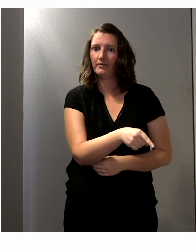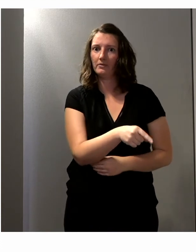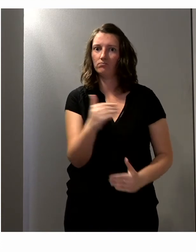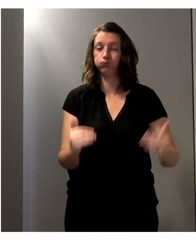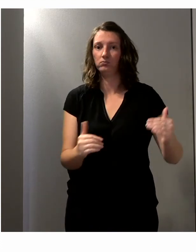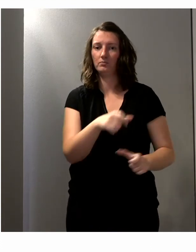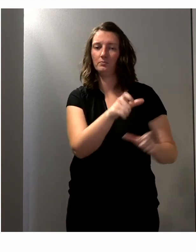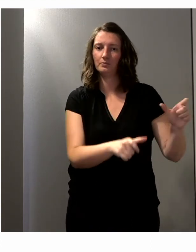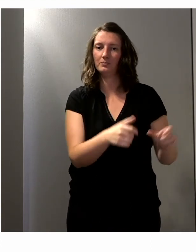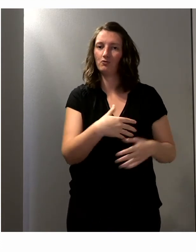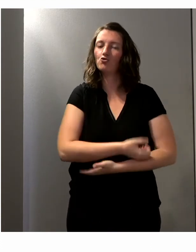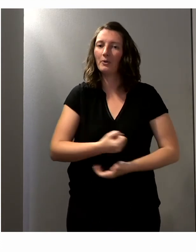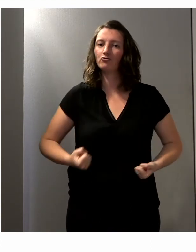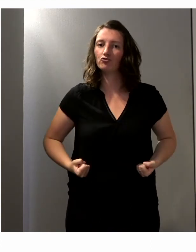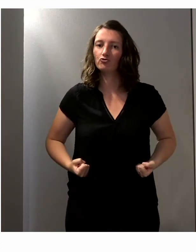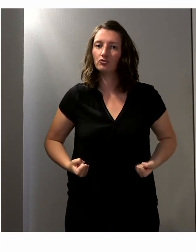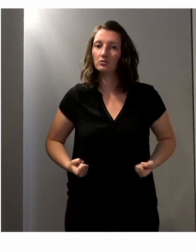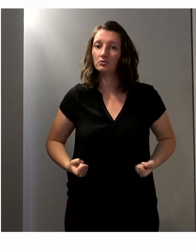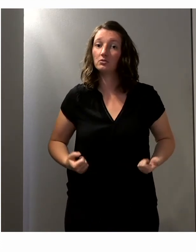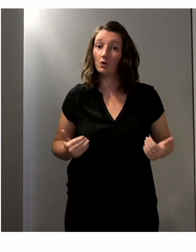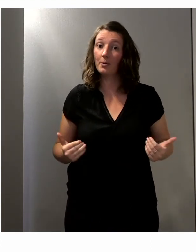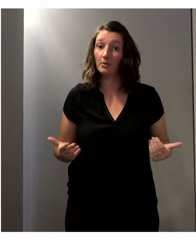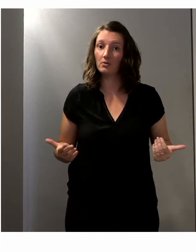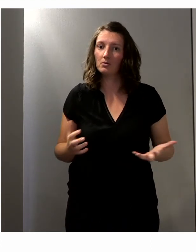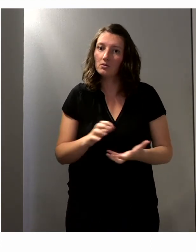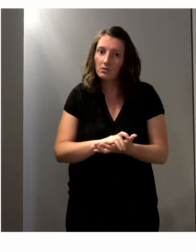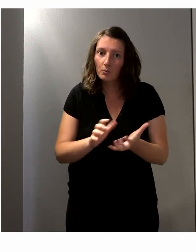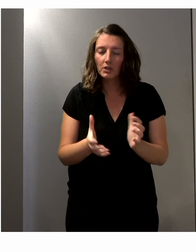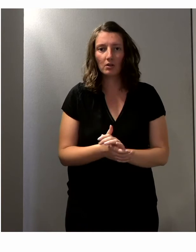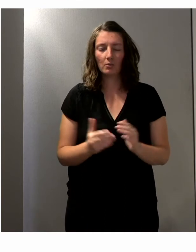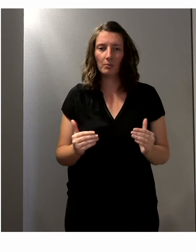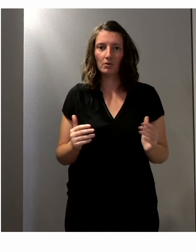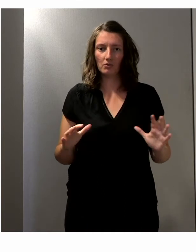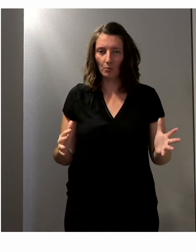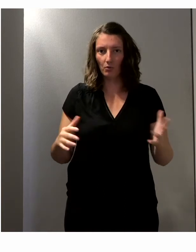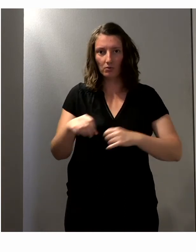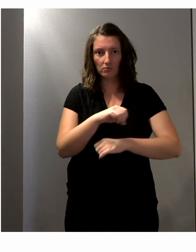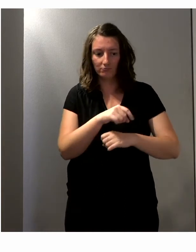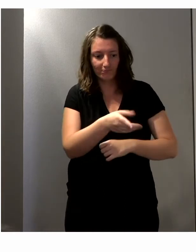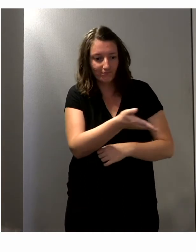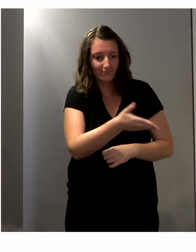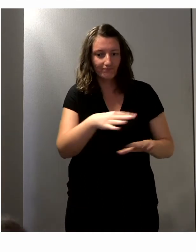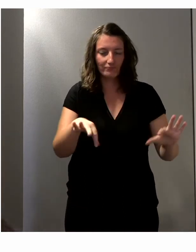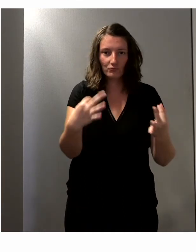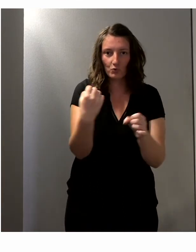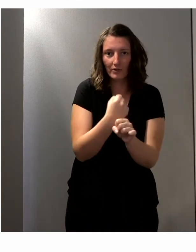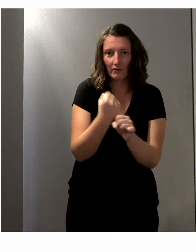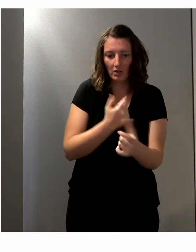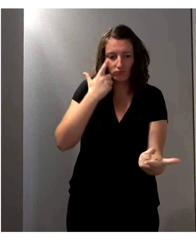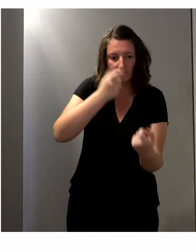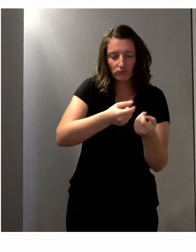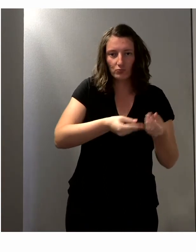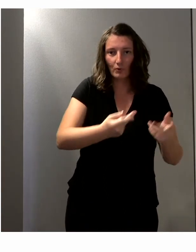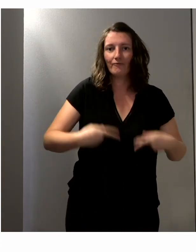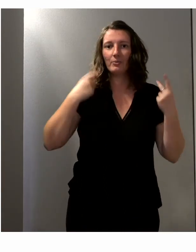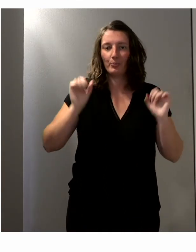handicap qui pourraient travailler, au chômage. C'est compliqué de trouver un travail qui leur permette de